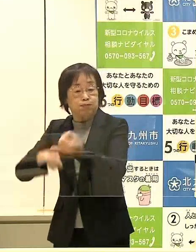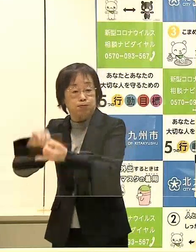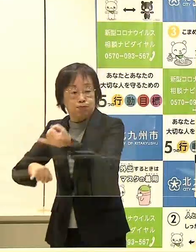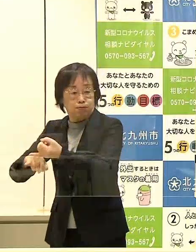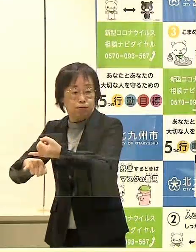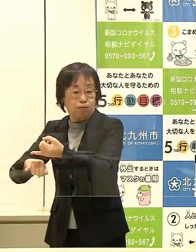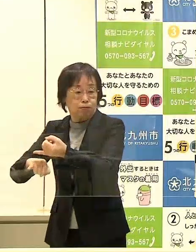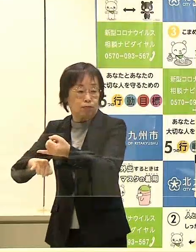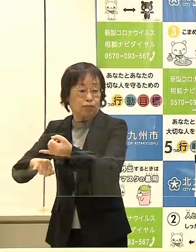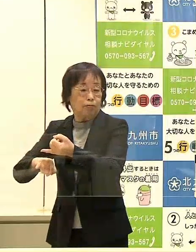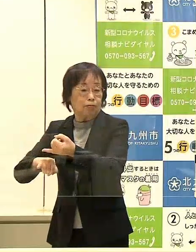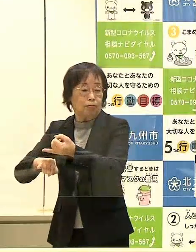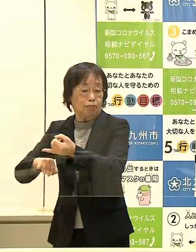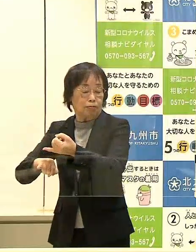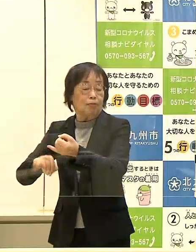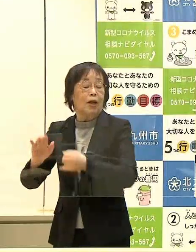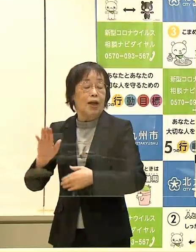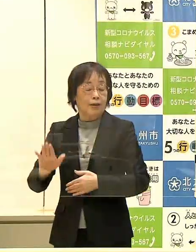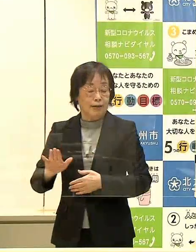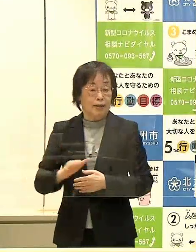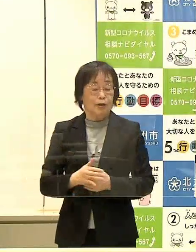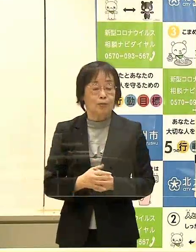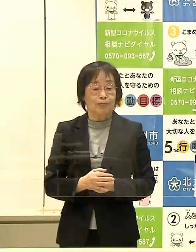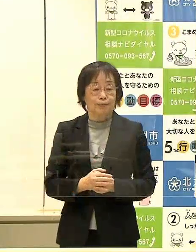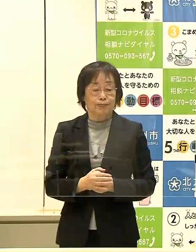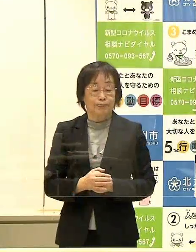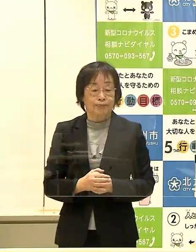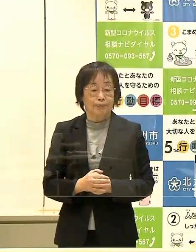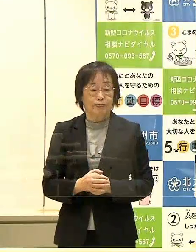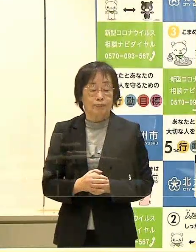昨年12月になっておりました